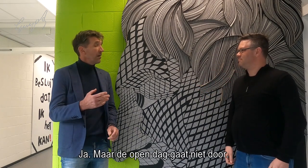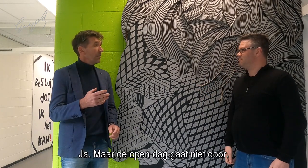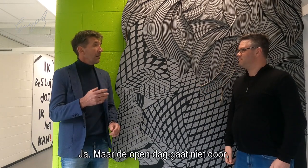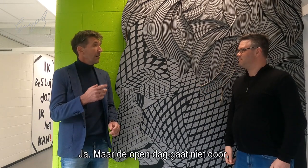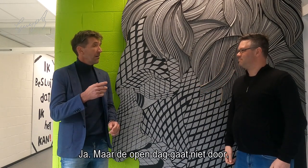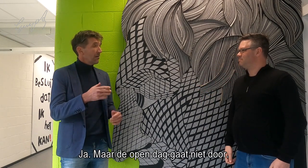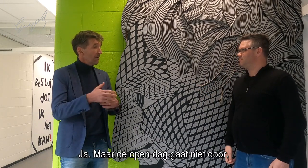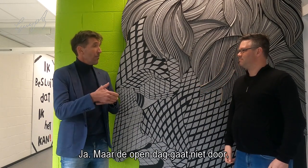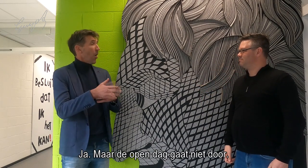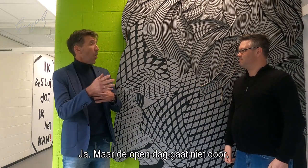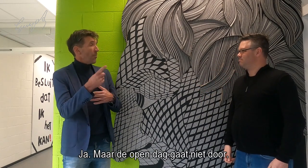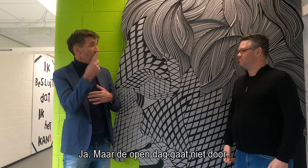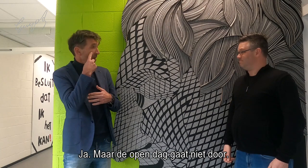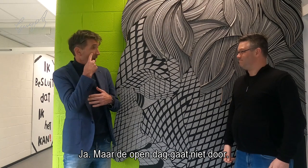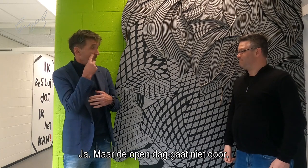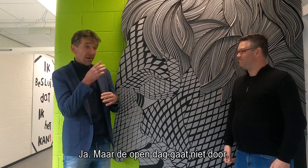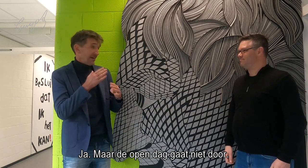Ja, maar de open dag gaat niet door.